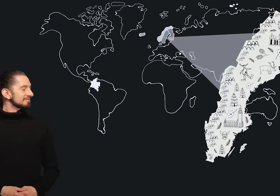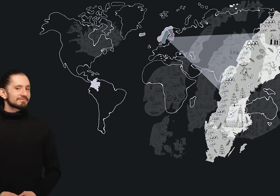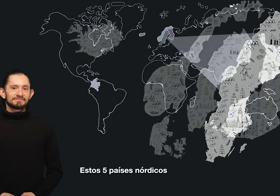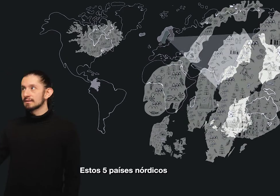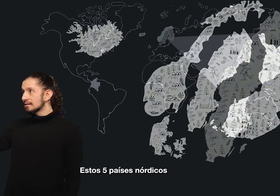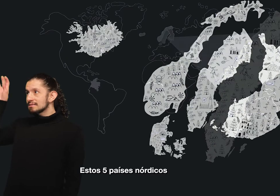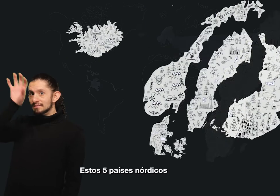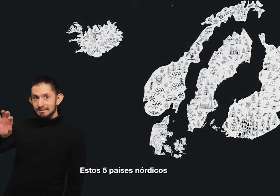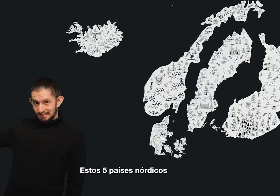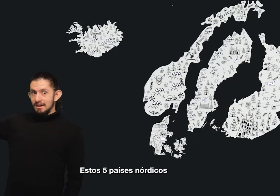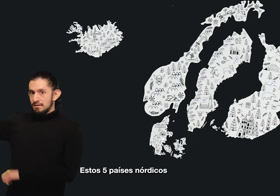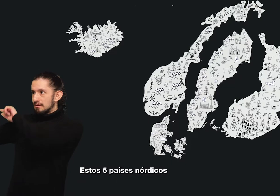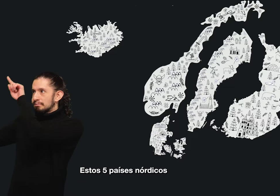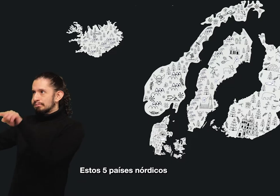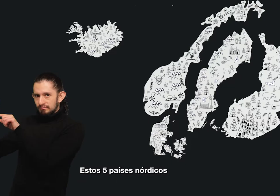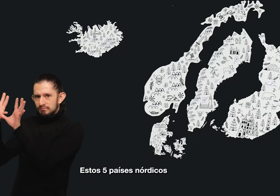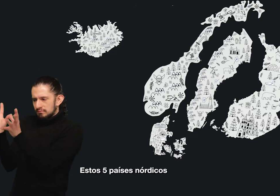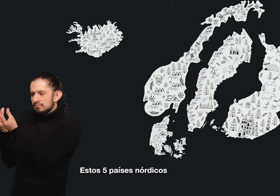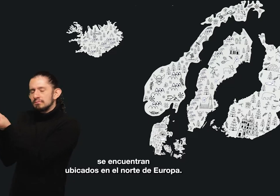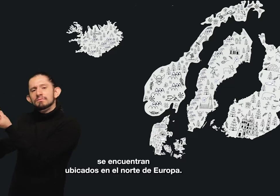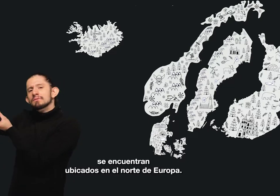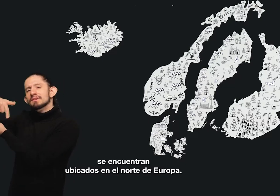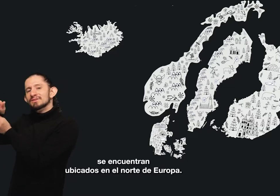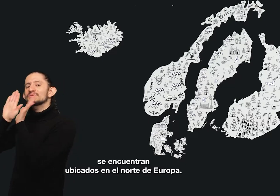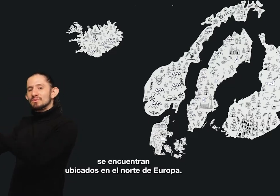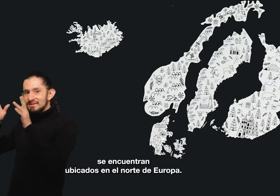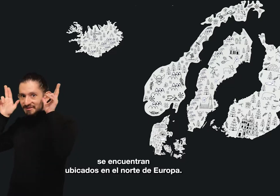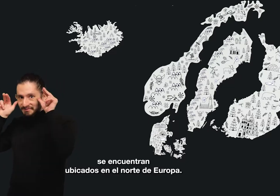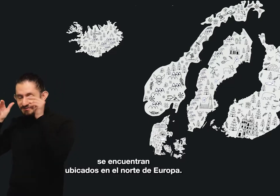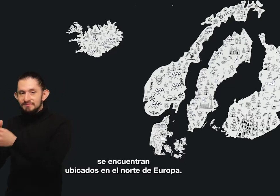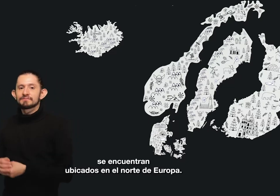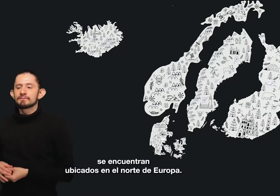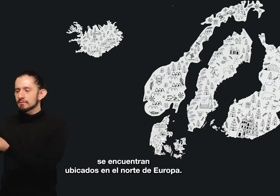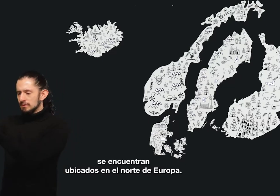Estos cinco países nórdicos se encuentran ubicados en el norte de Europa.